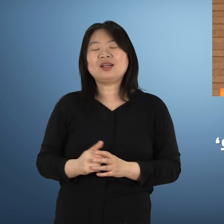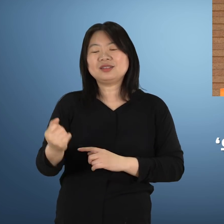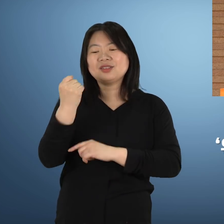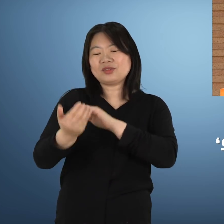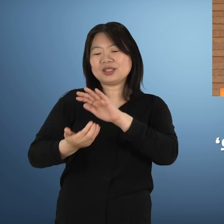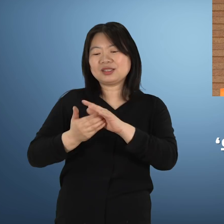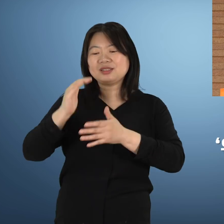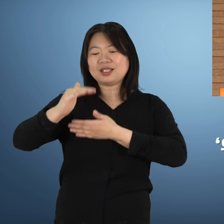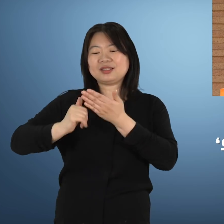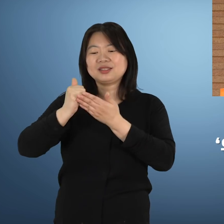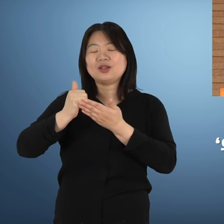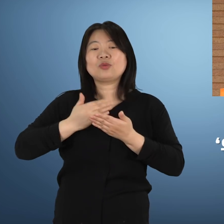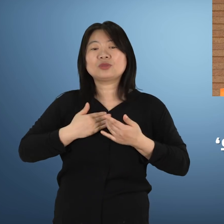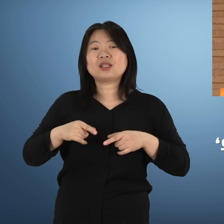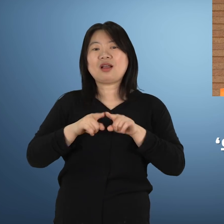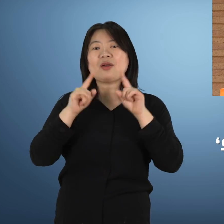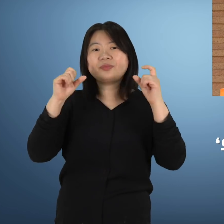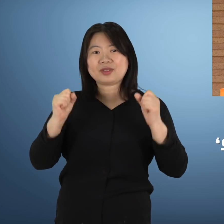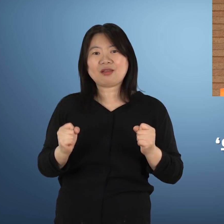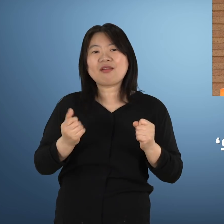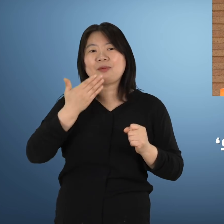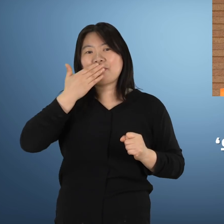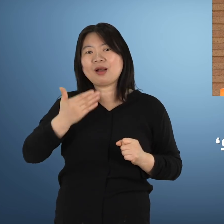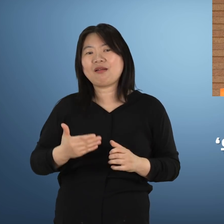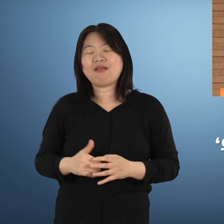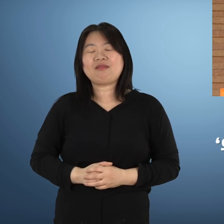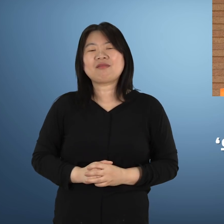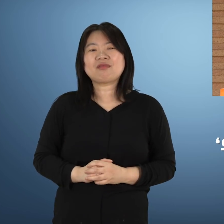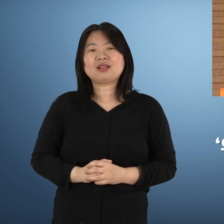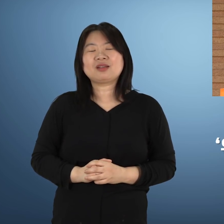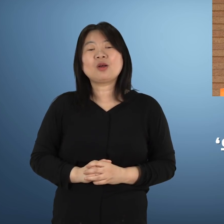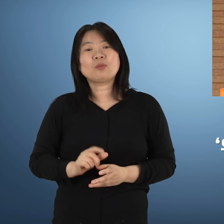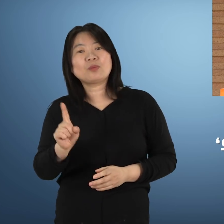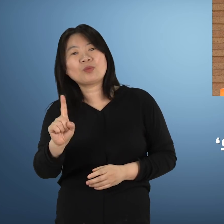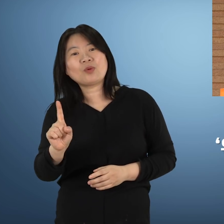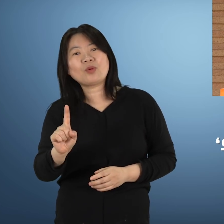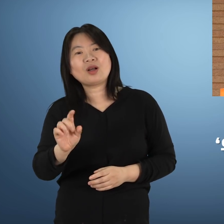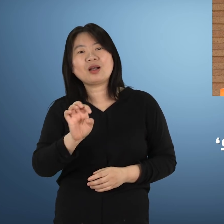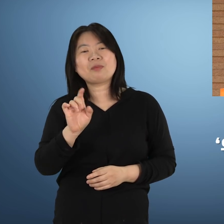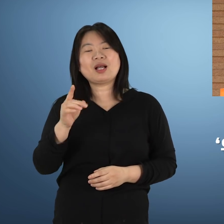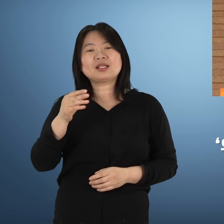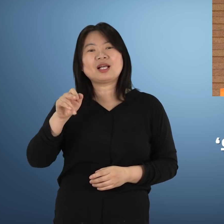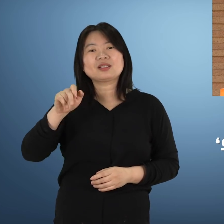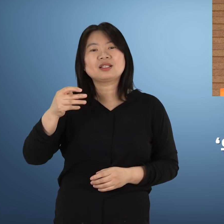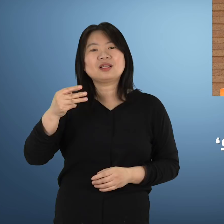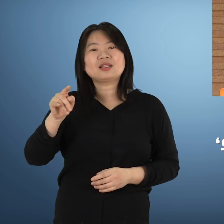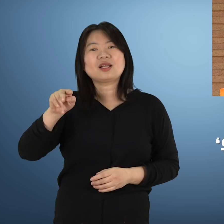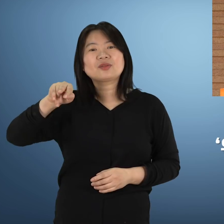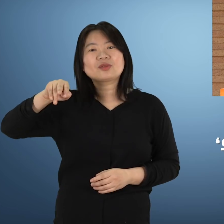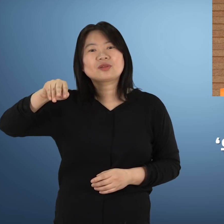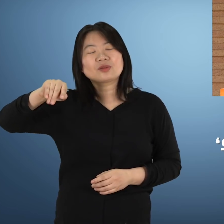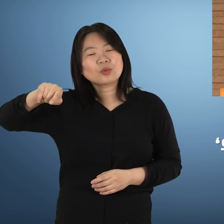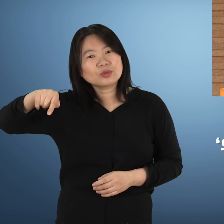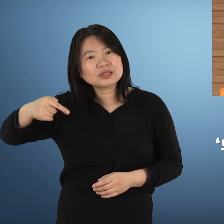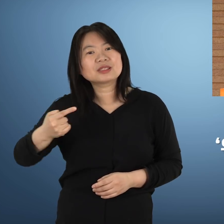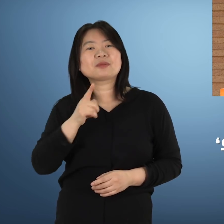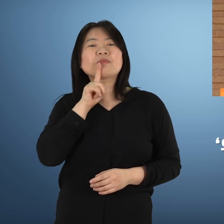전능하신 하나님은 우리와 함께 하셨구나. 이게 뭐예요? 파라클레토스. 그래서 위로라는